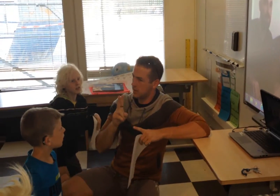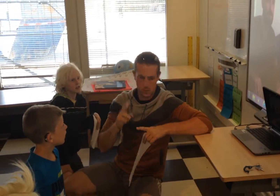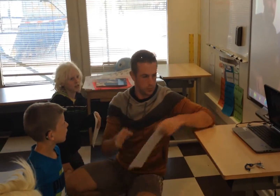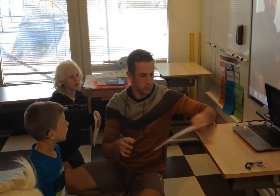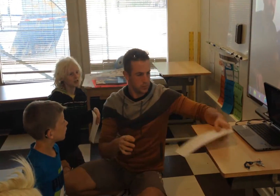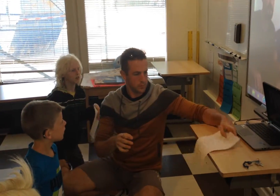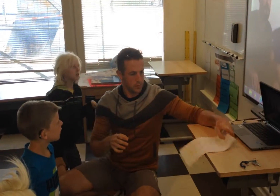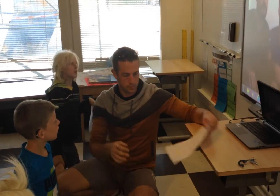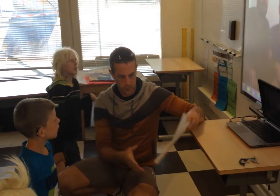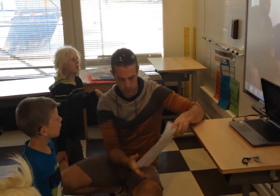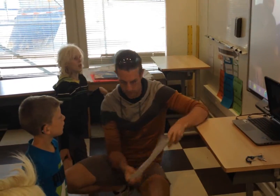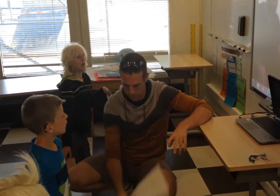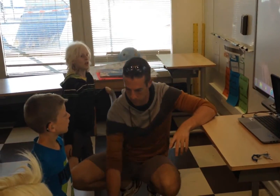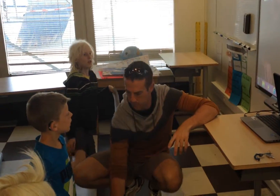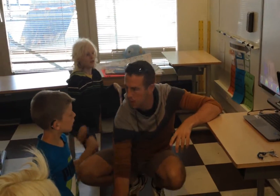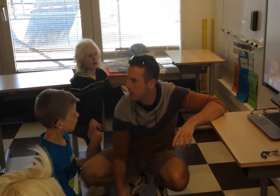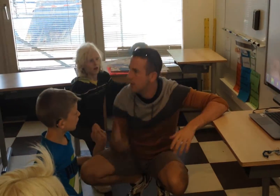Attaque. Ah. Il y a des gens.